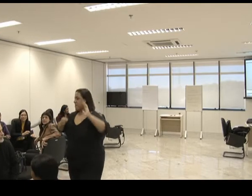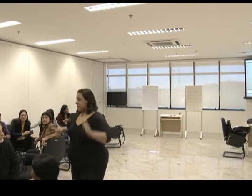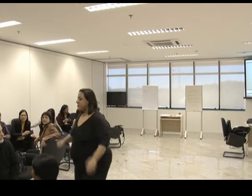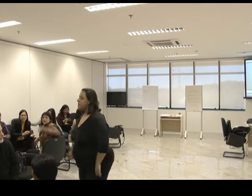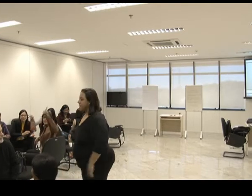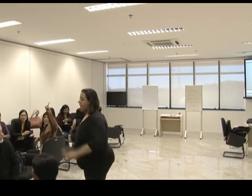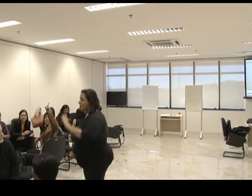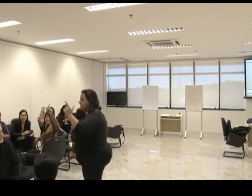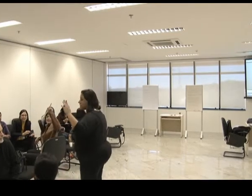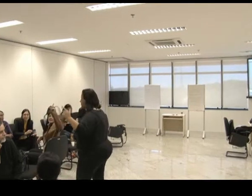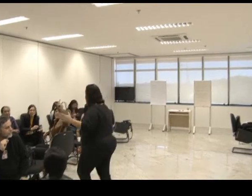Porque eu ia É um classificador.